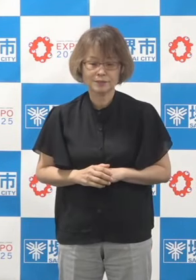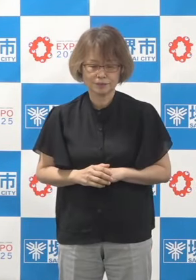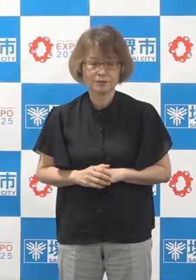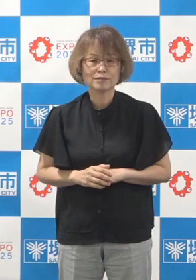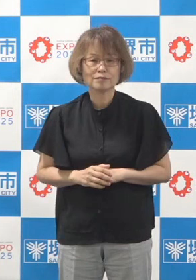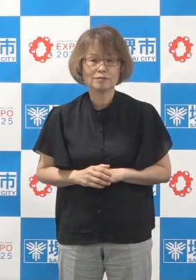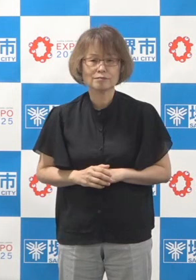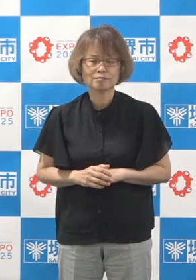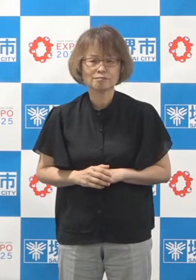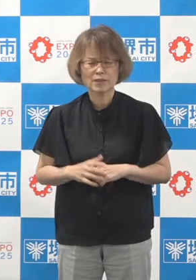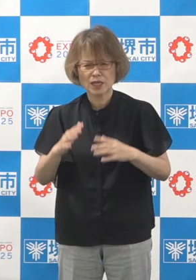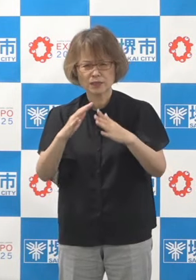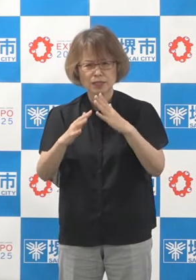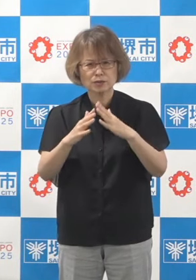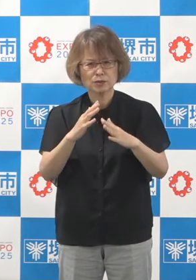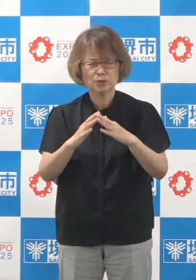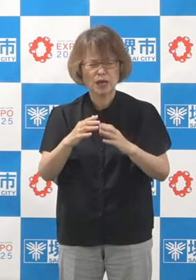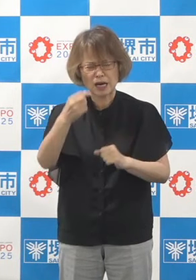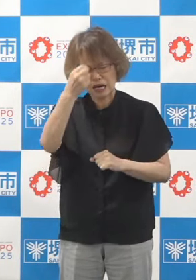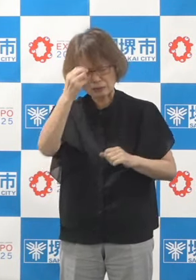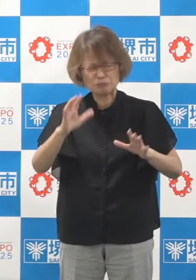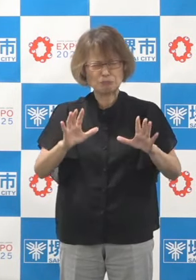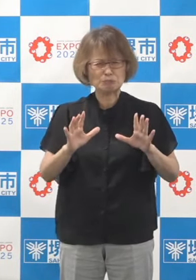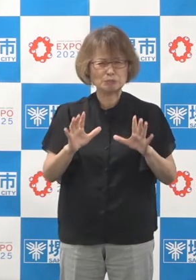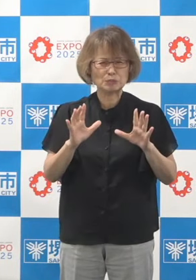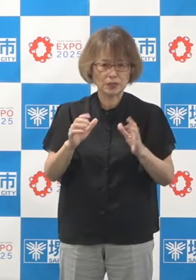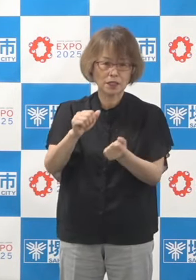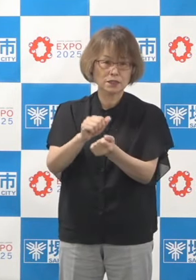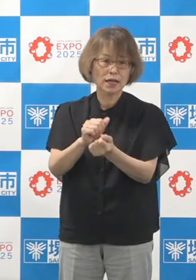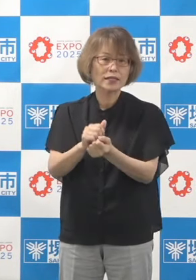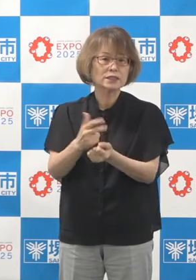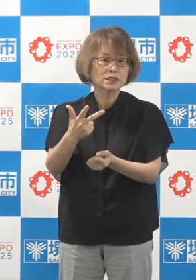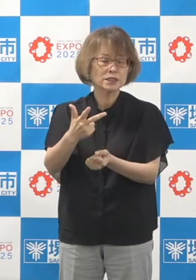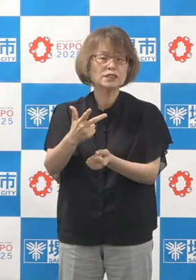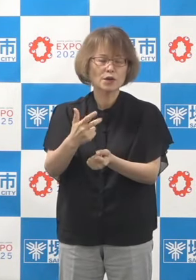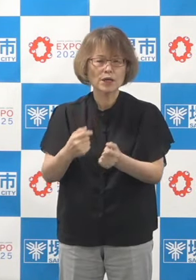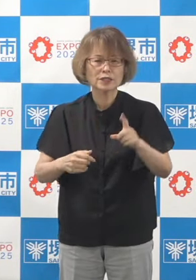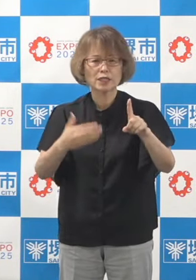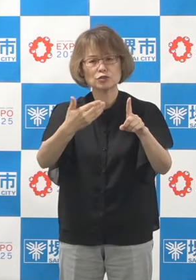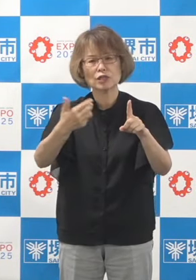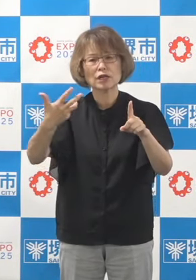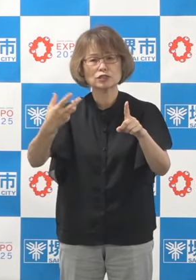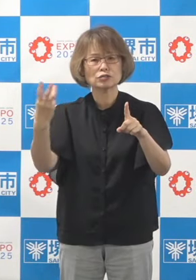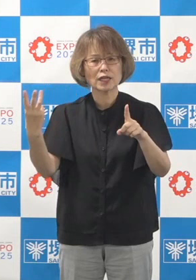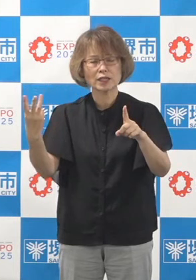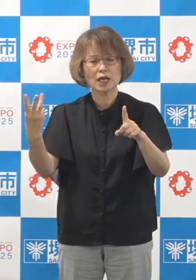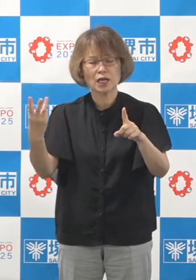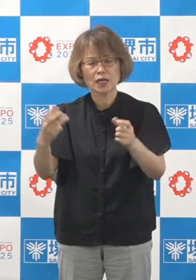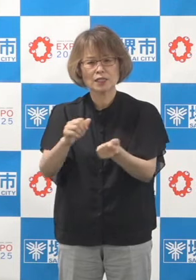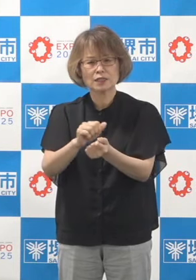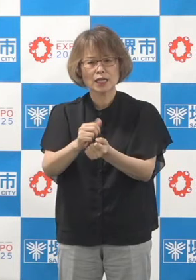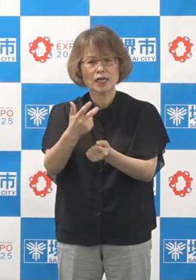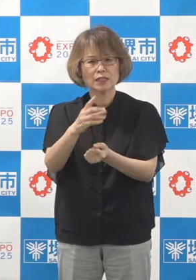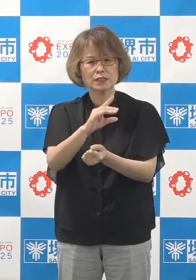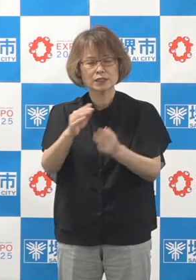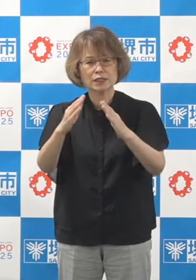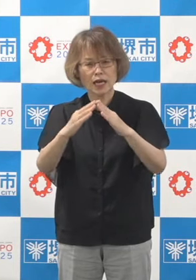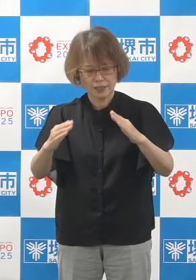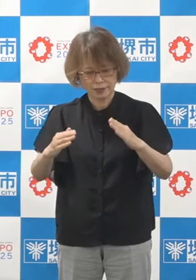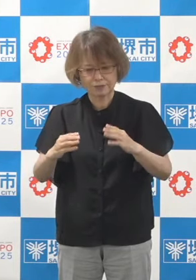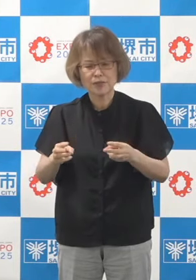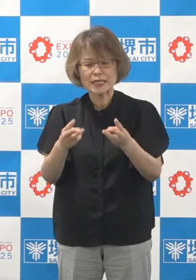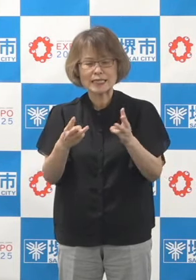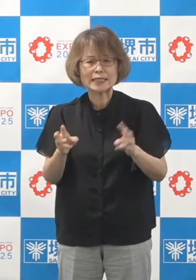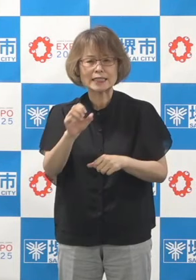このように戦争で大きな被害を受けた堺市では、1983年に堺市議会で非核平